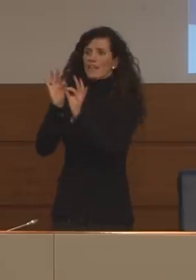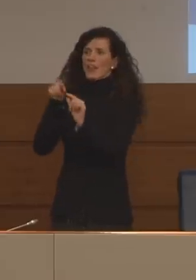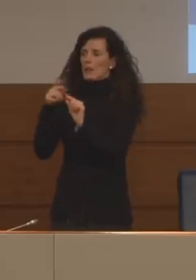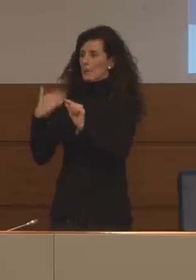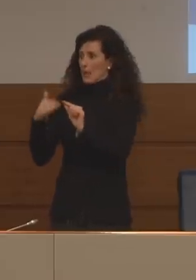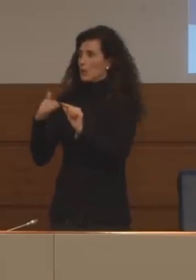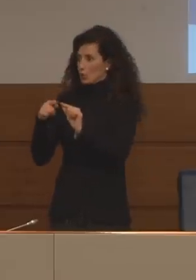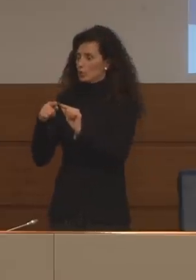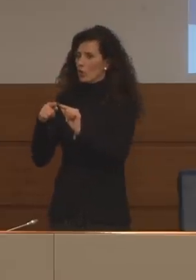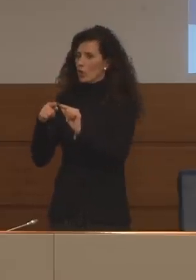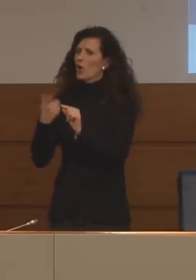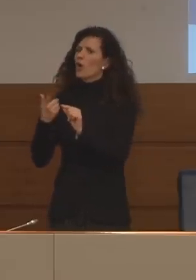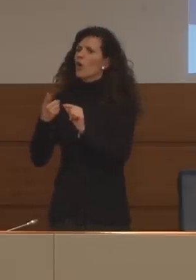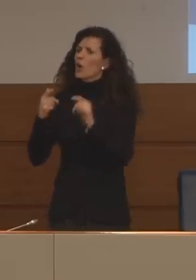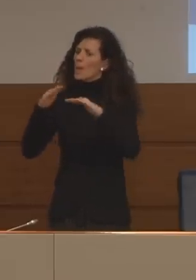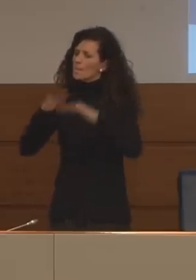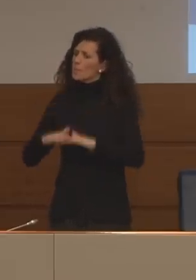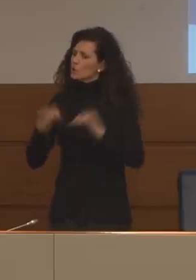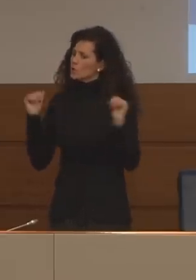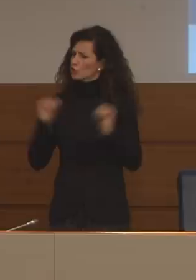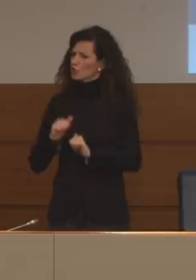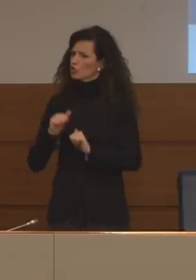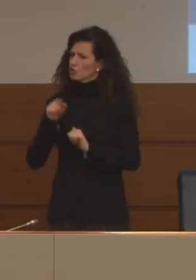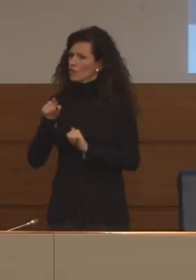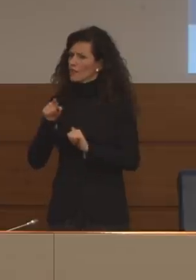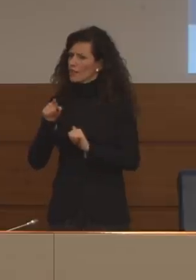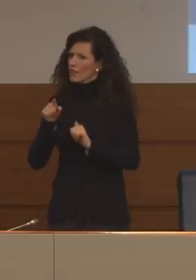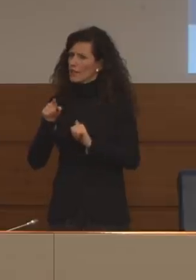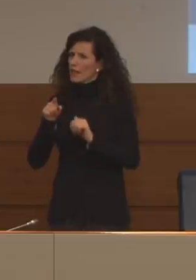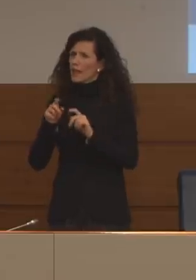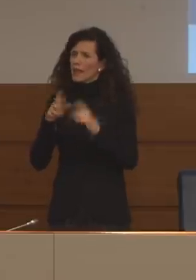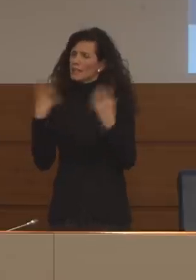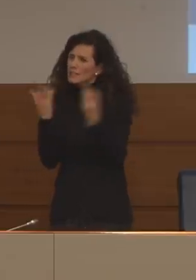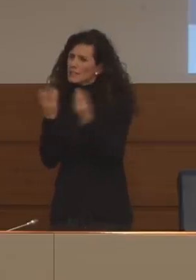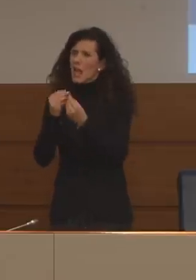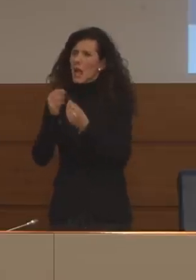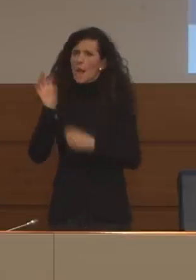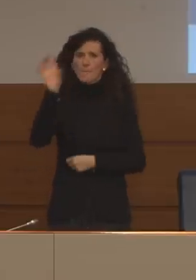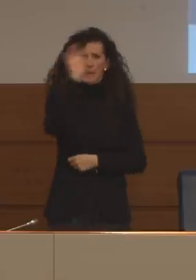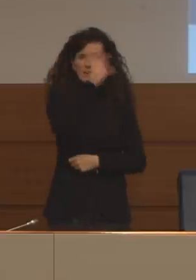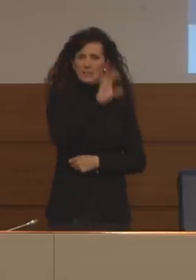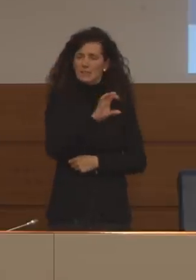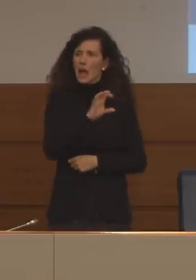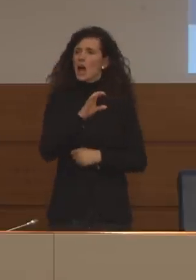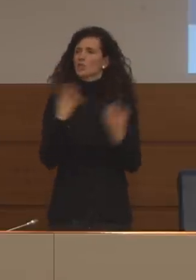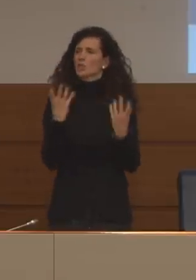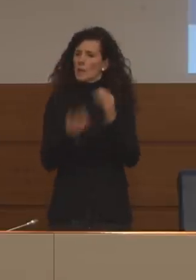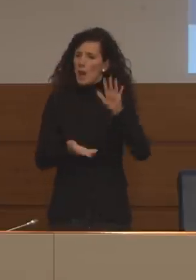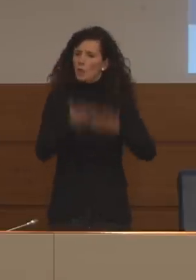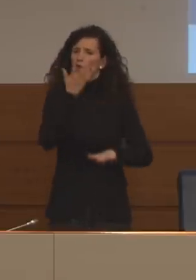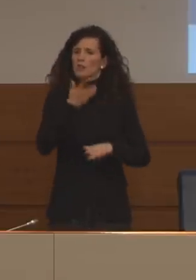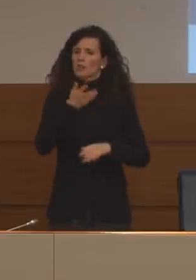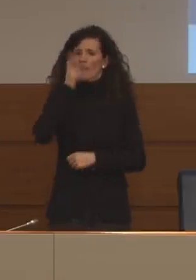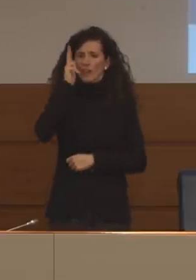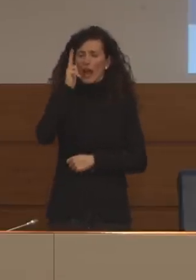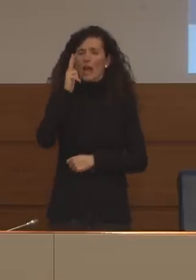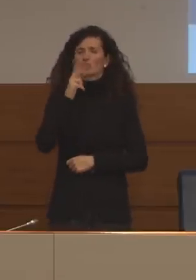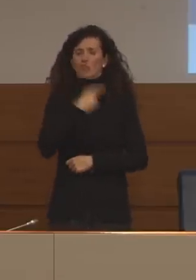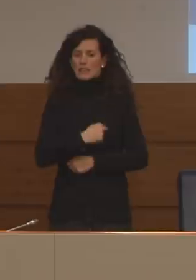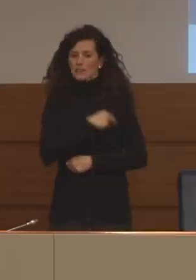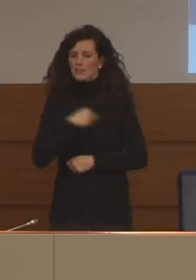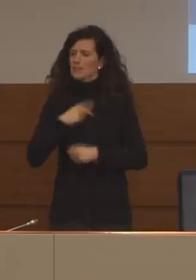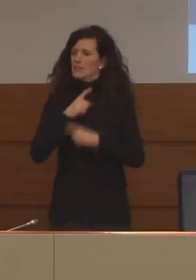con la protezione civile dei paesi vicini e con le autorità di questi paesi francia svizzera austria